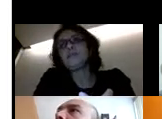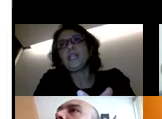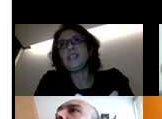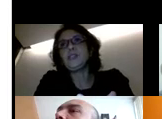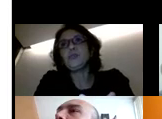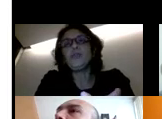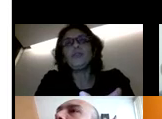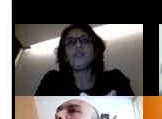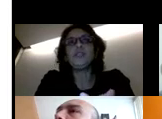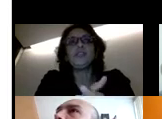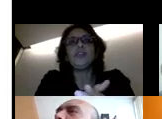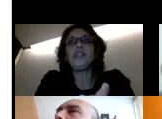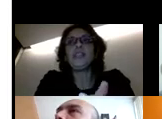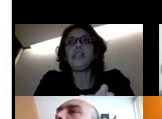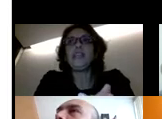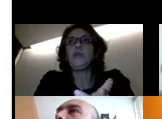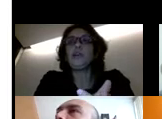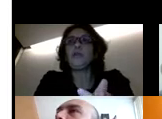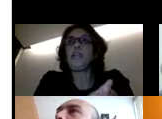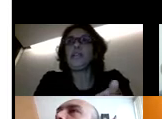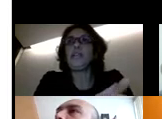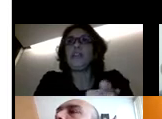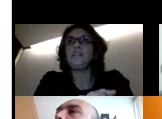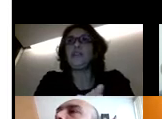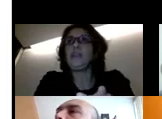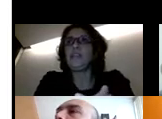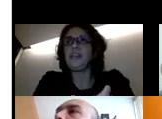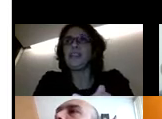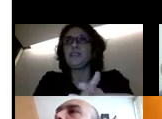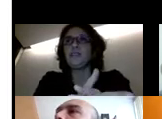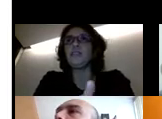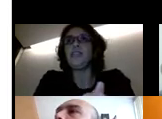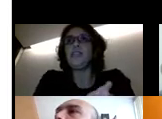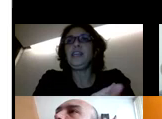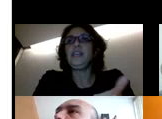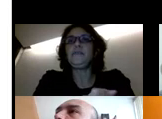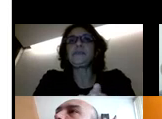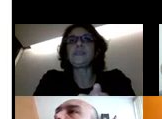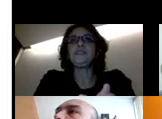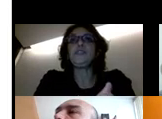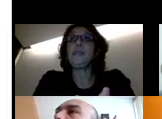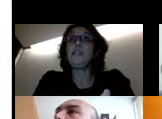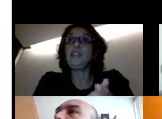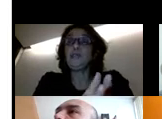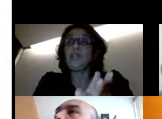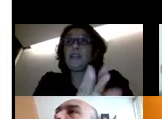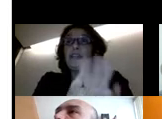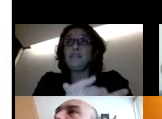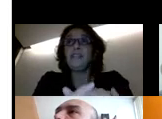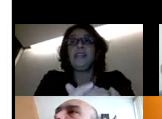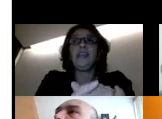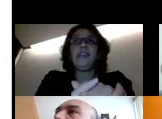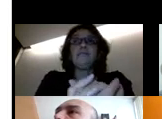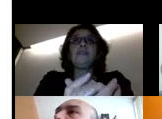que cualquier estudio, sobre todo en lenguas como las de Latinoamérica, que son las menos